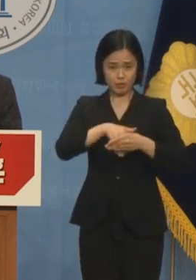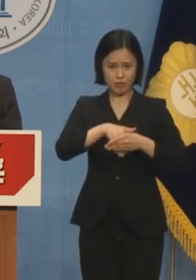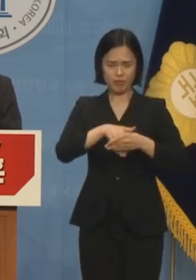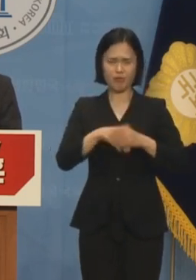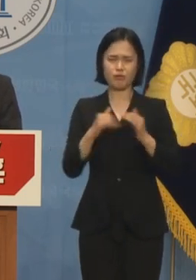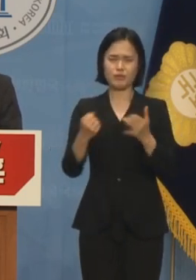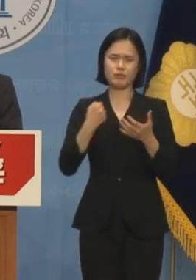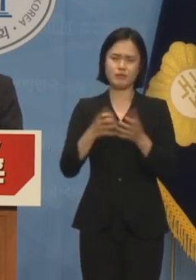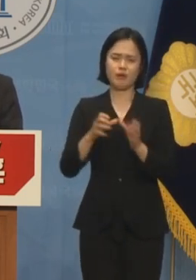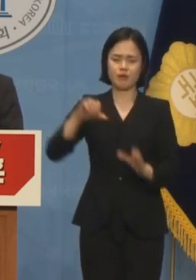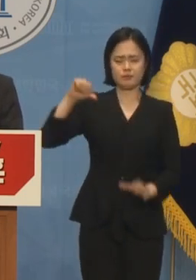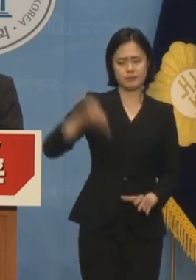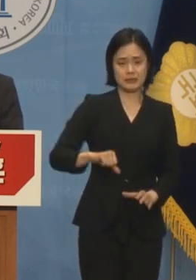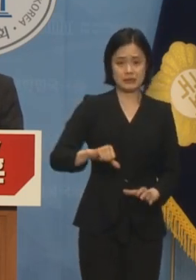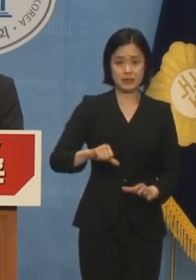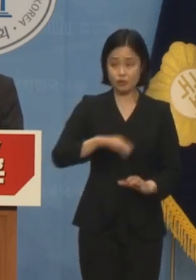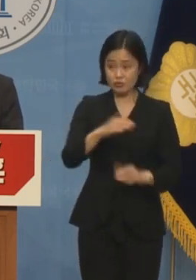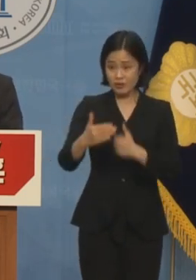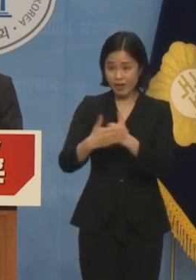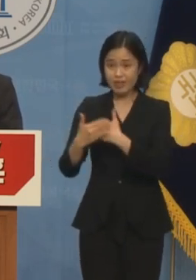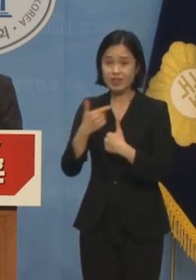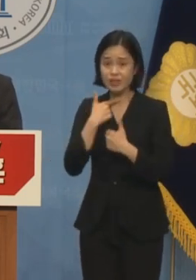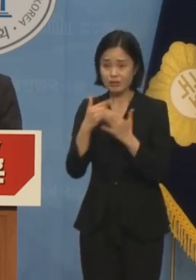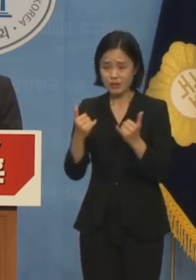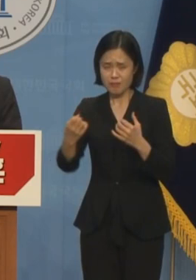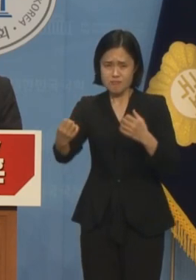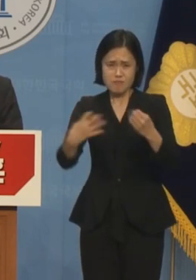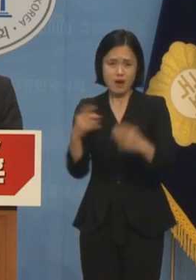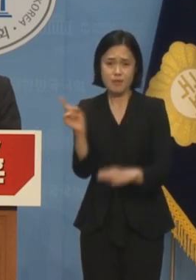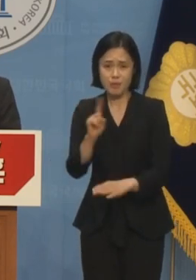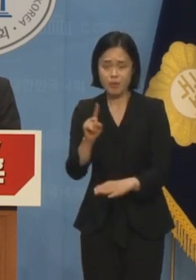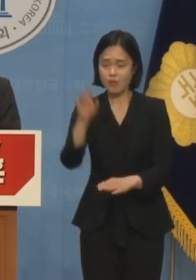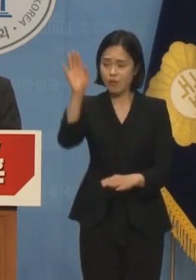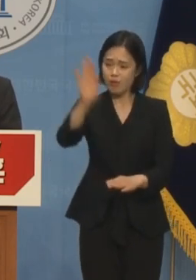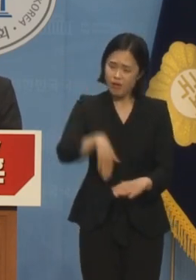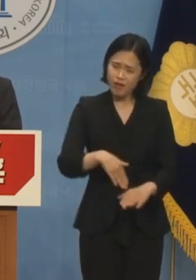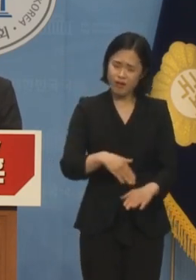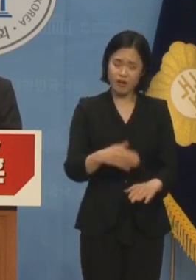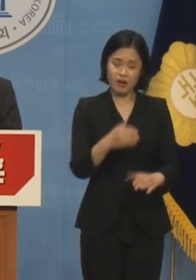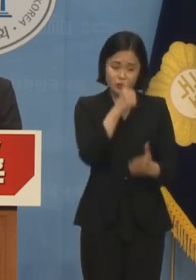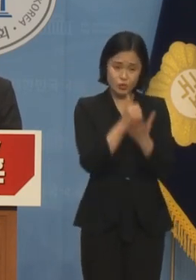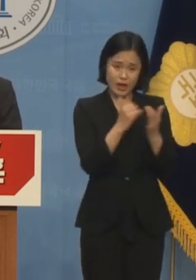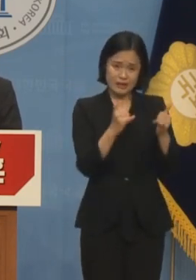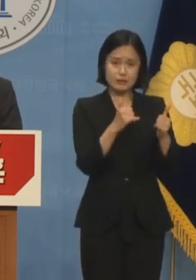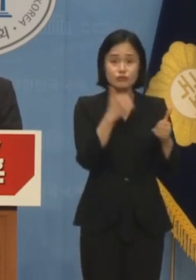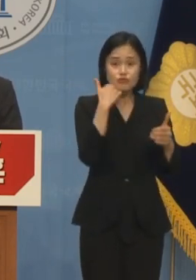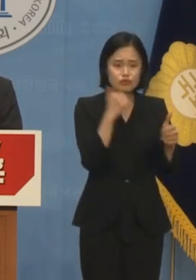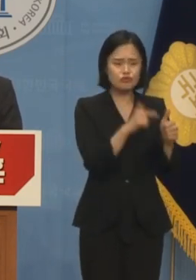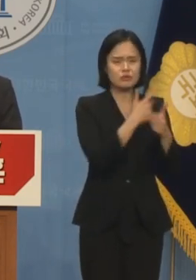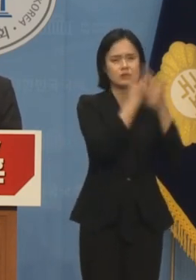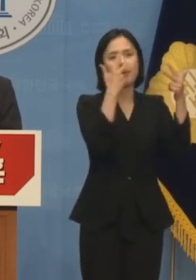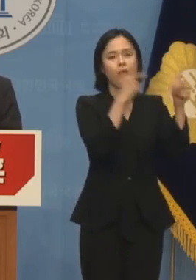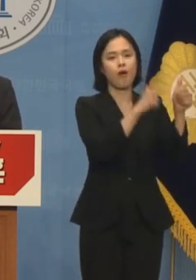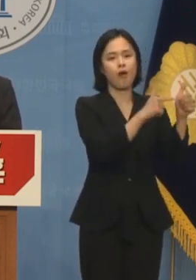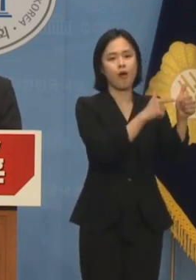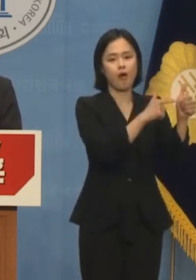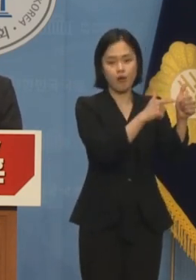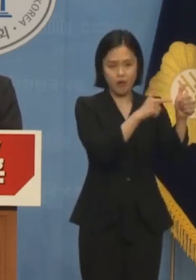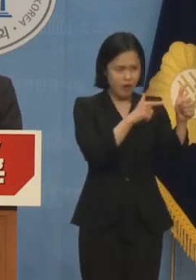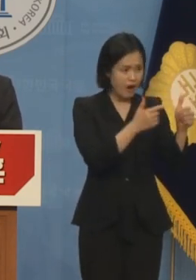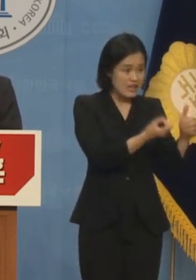많이 들었던 말 바로 이겁니다. 어떻게 이재명 같은 범죄자에게 질 수 있느냐, 이런